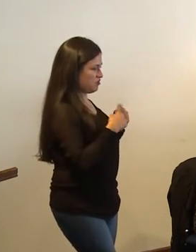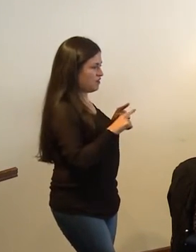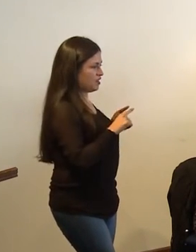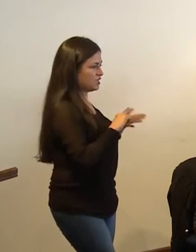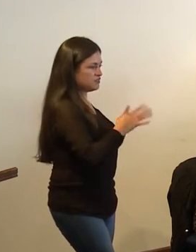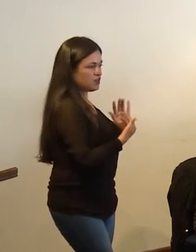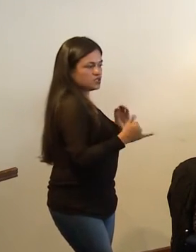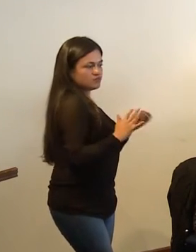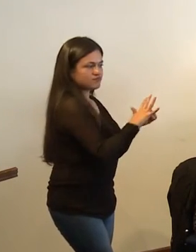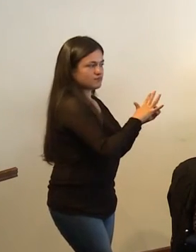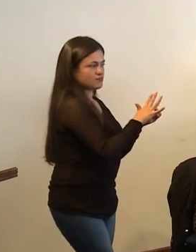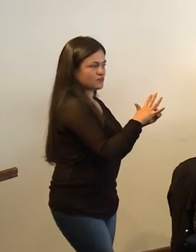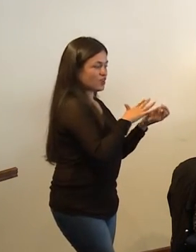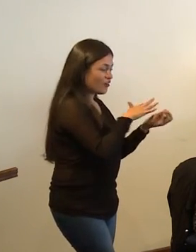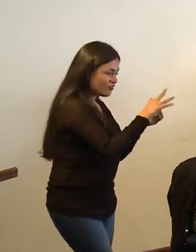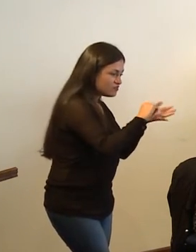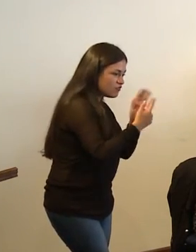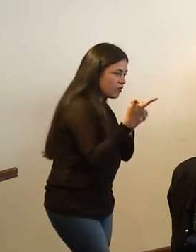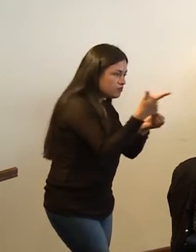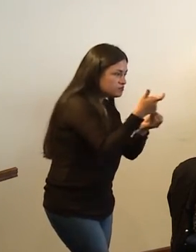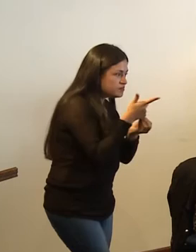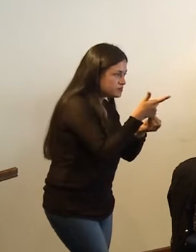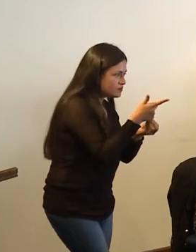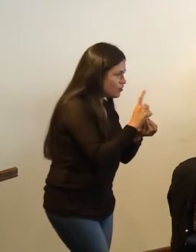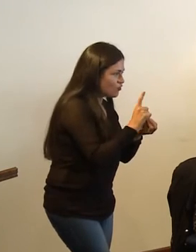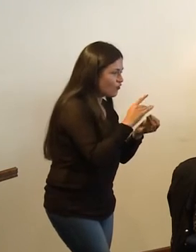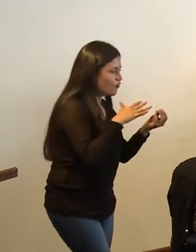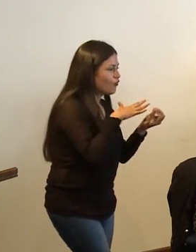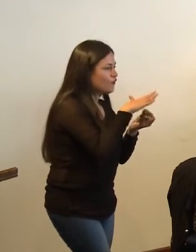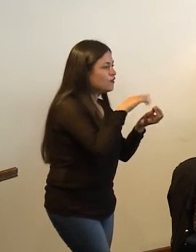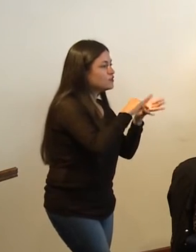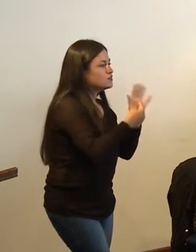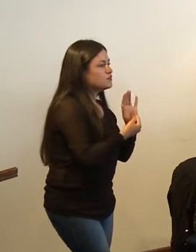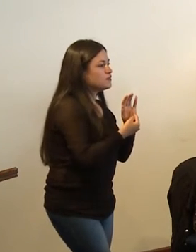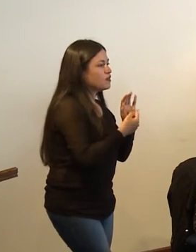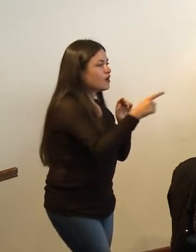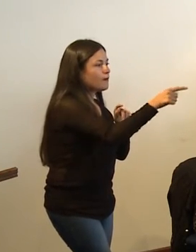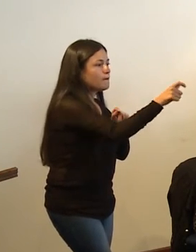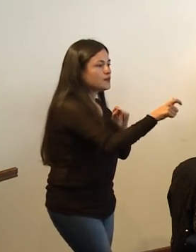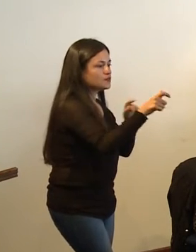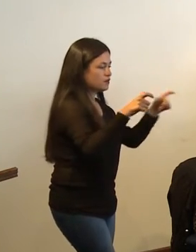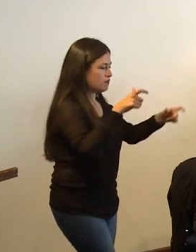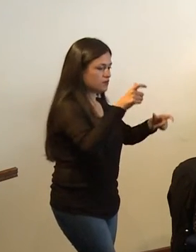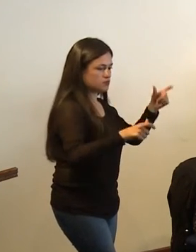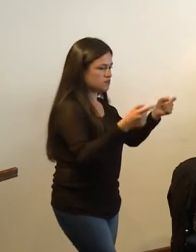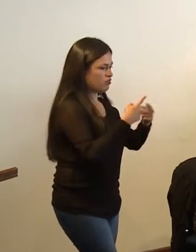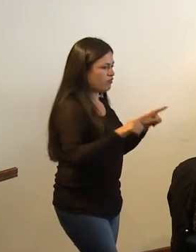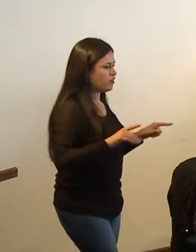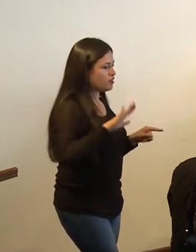entonces ya la otra cosa es que creamos que el tratamiento del conflicto recurra